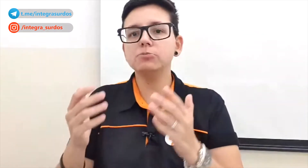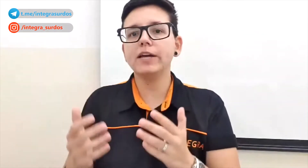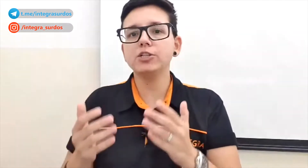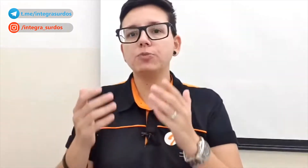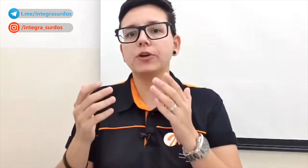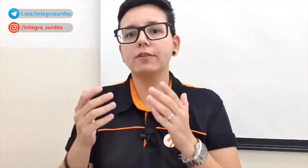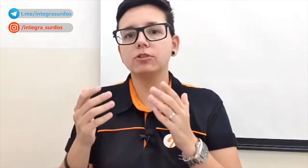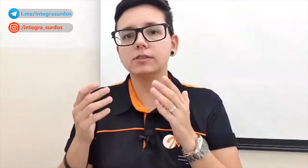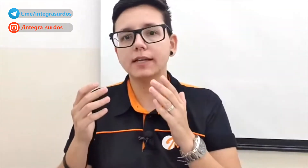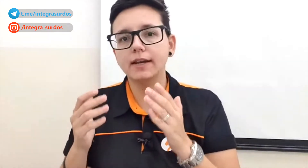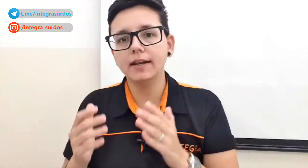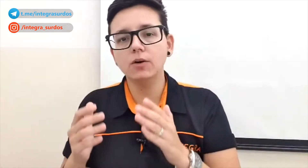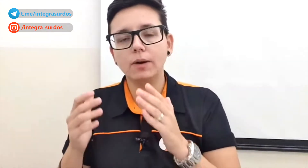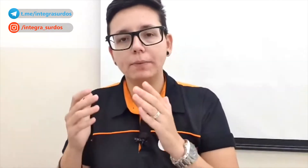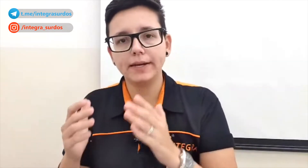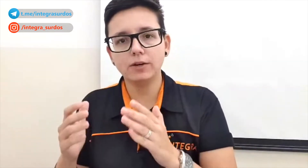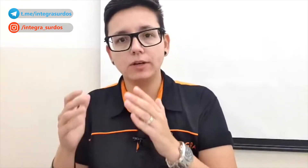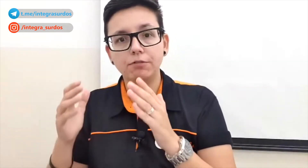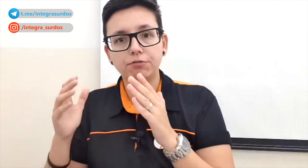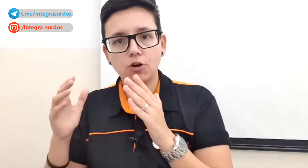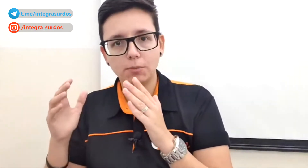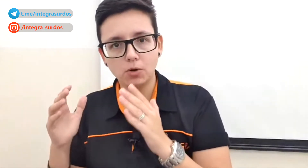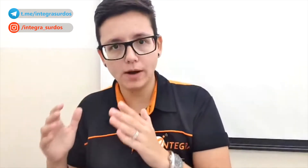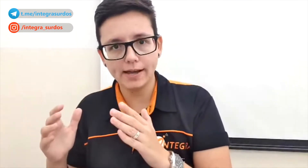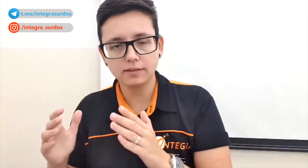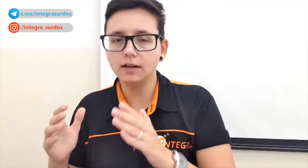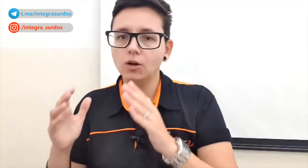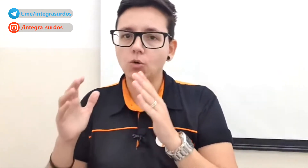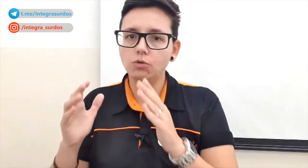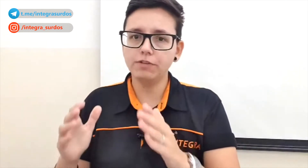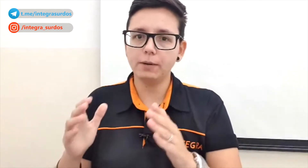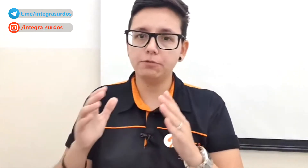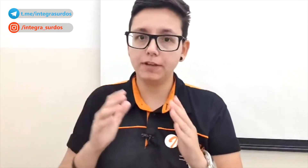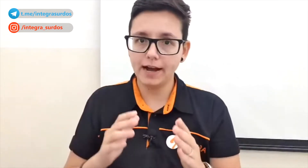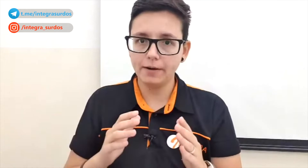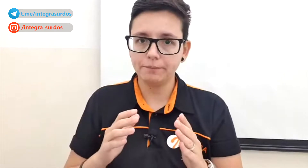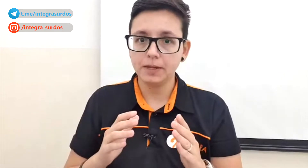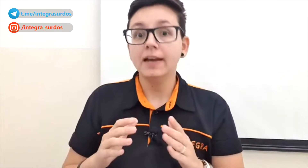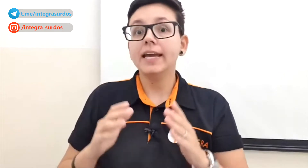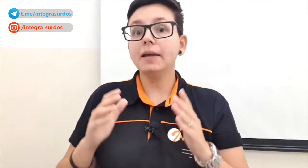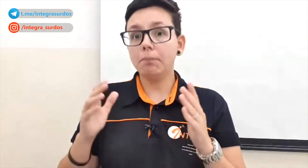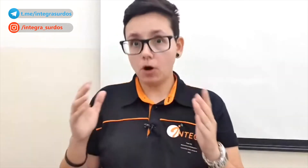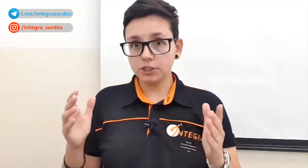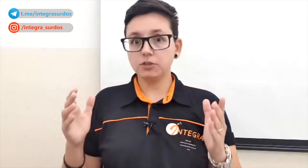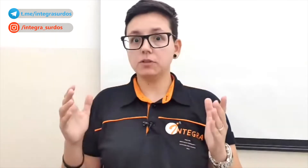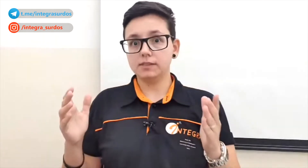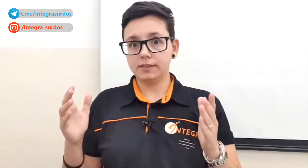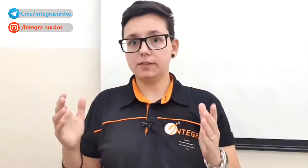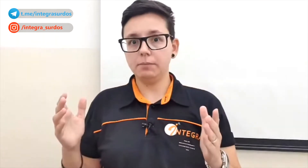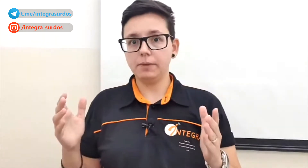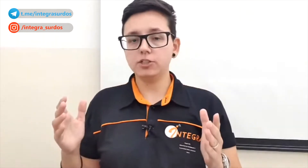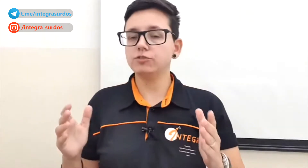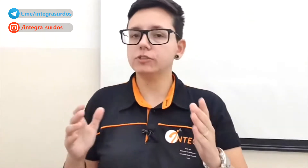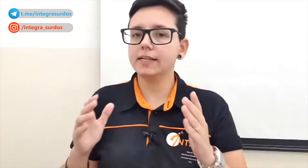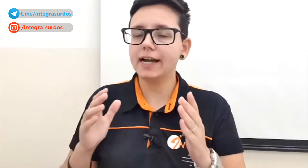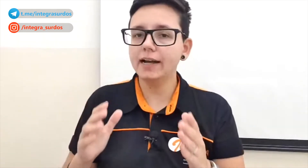simplesmente porque você não aprendeu da forma correta o verbo ficar. E pode acontecer também de você cair